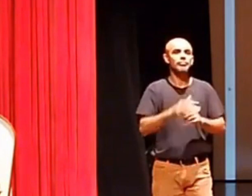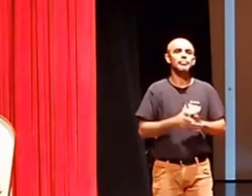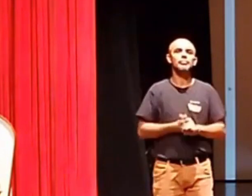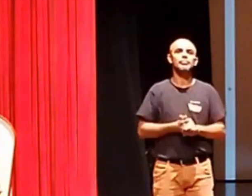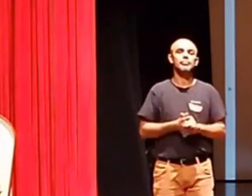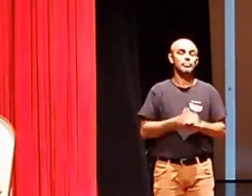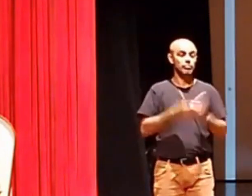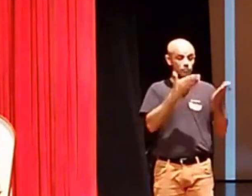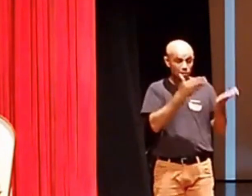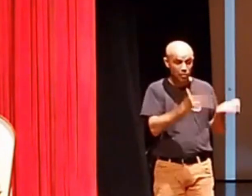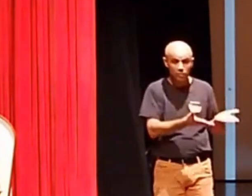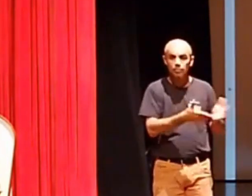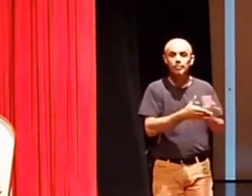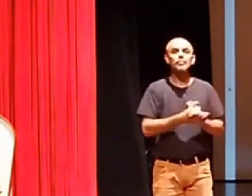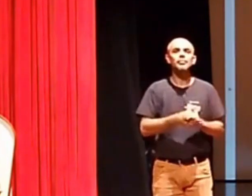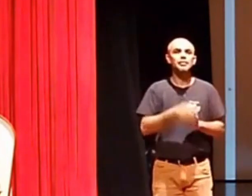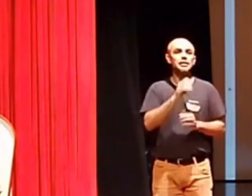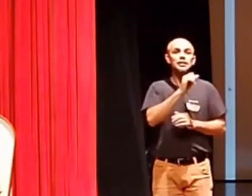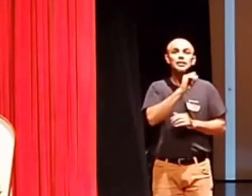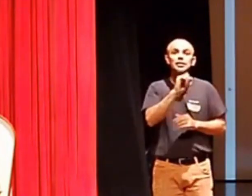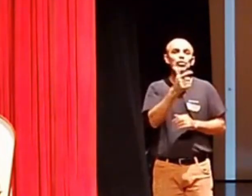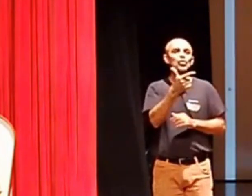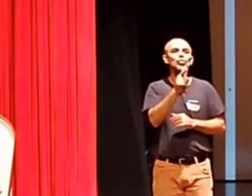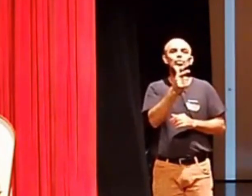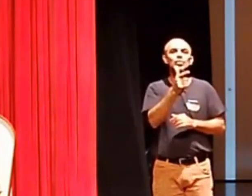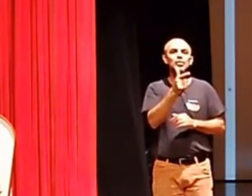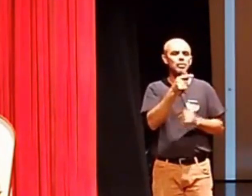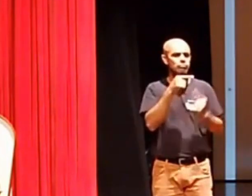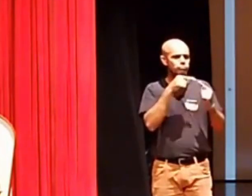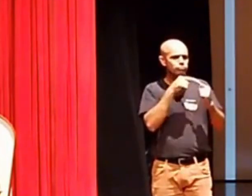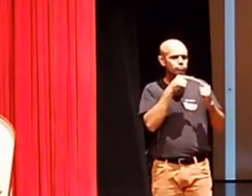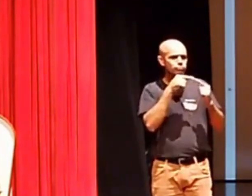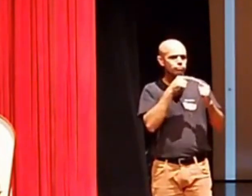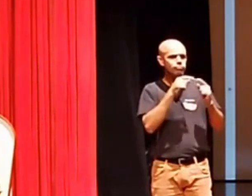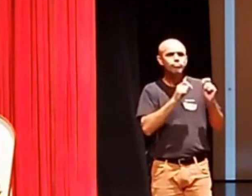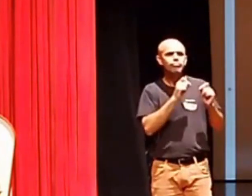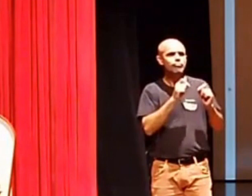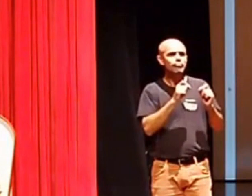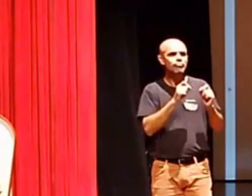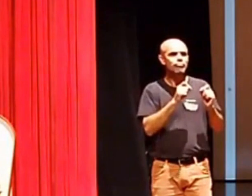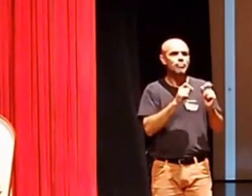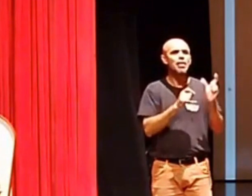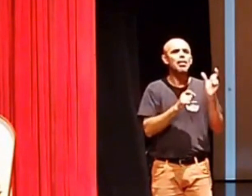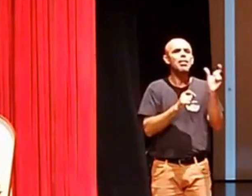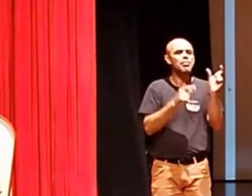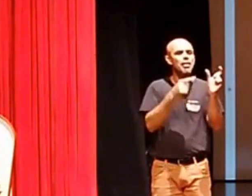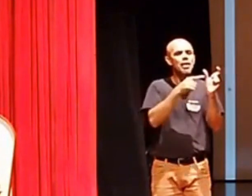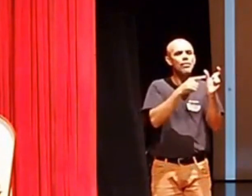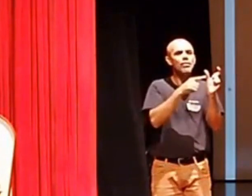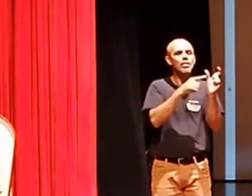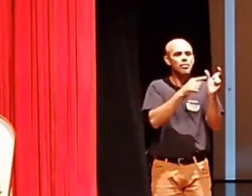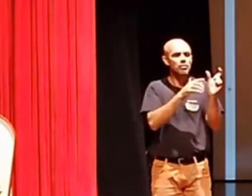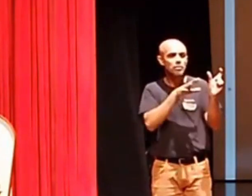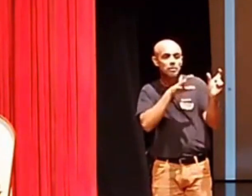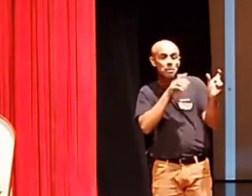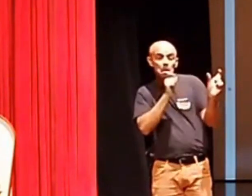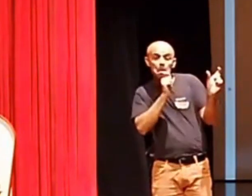Então, por esse motivo, por não haver essa concordância, essa palavra é usada,